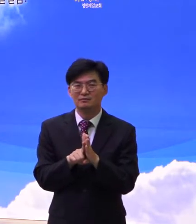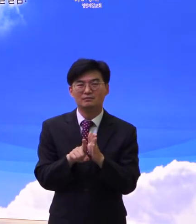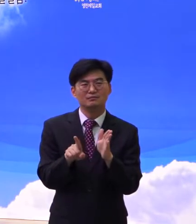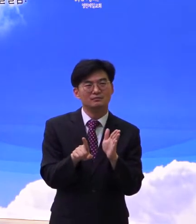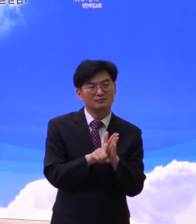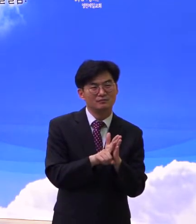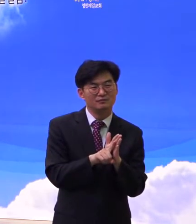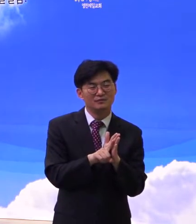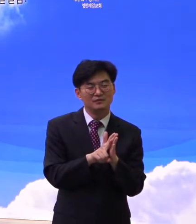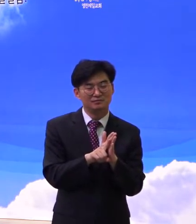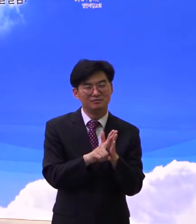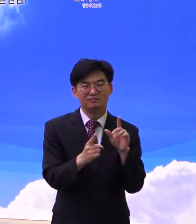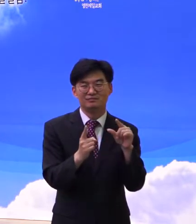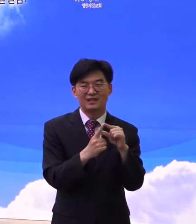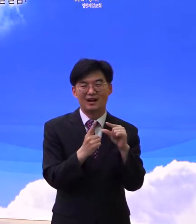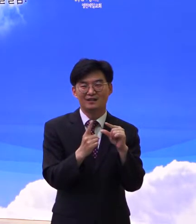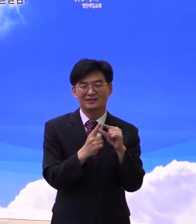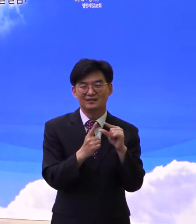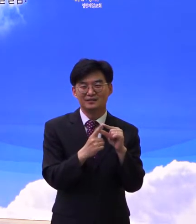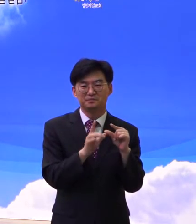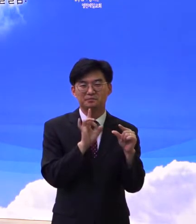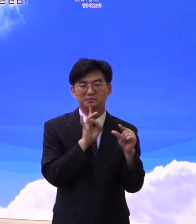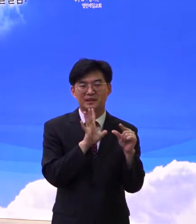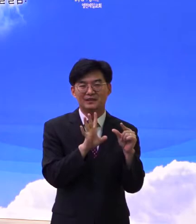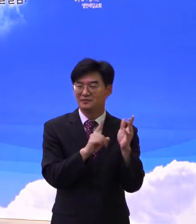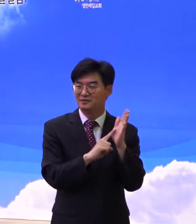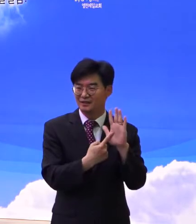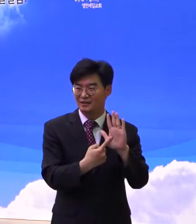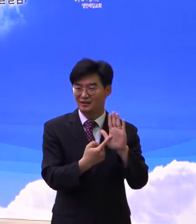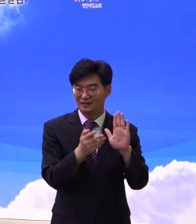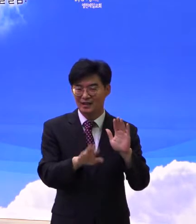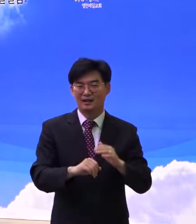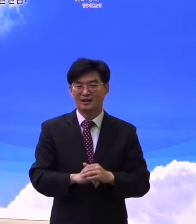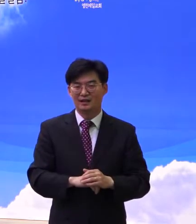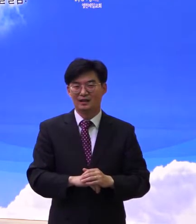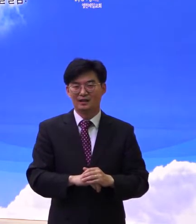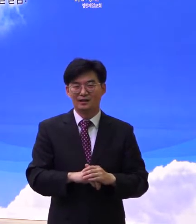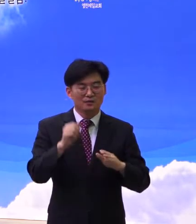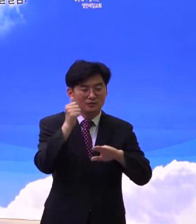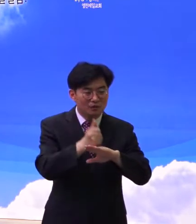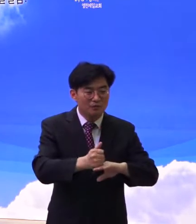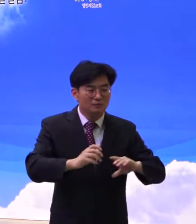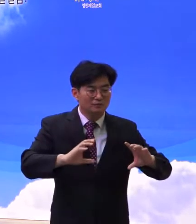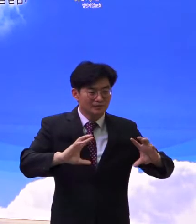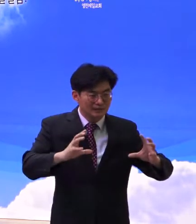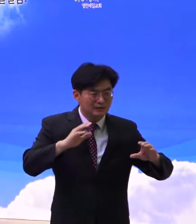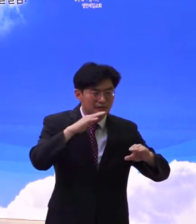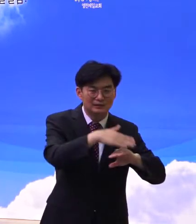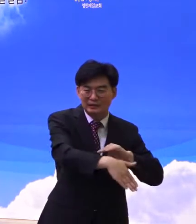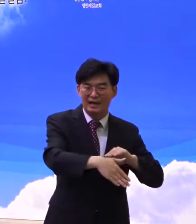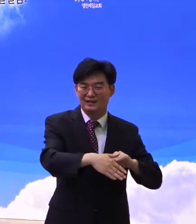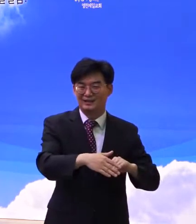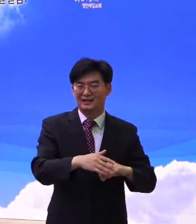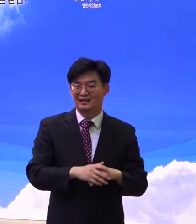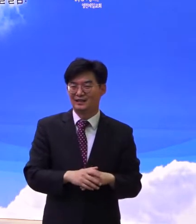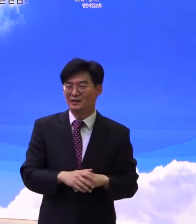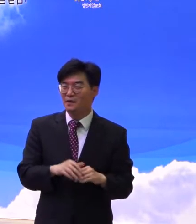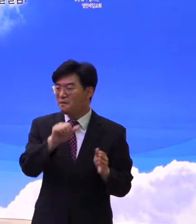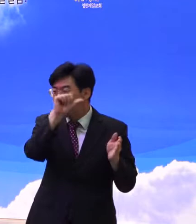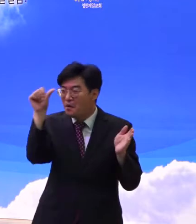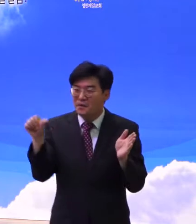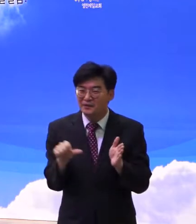몰라도 한낱 인간의 일만 이루게 될 뿐입니다. 그냥 사람의 일만 하다가 그의 인생이 어쩌면 끝나버릴